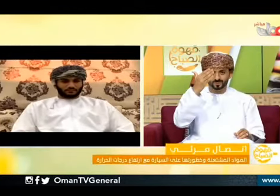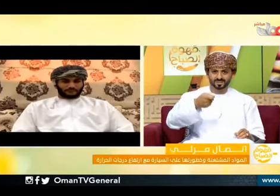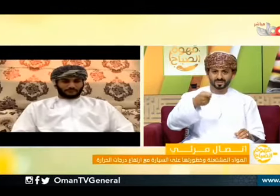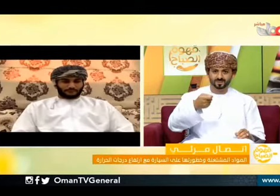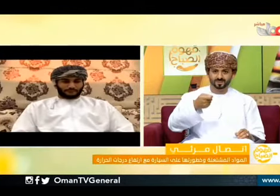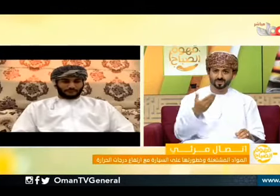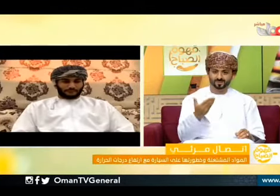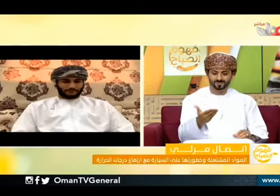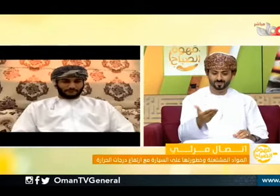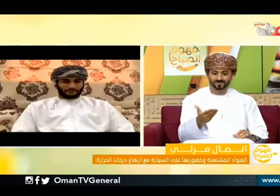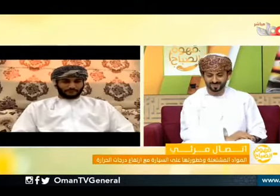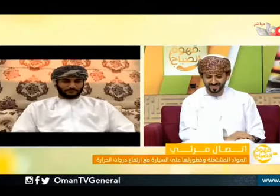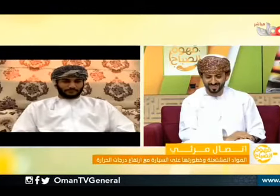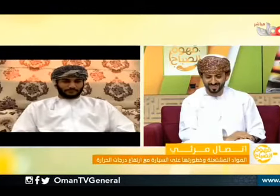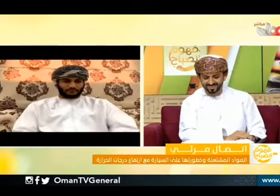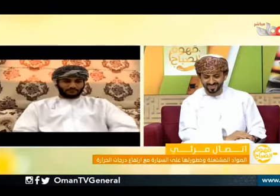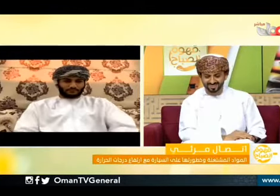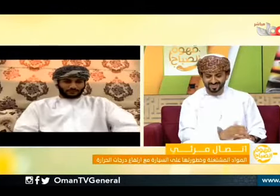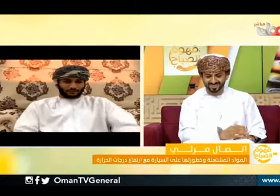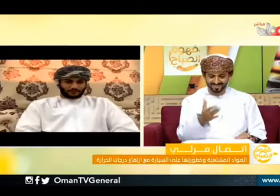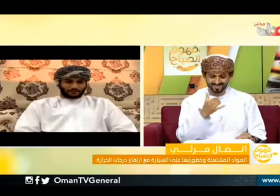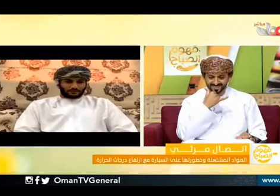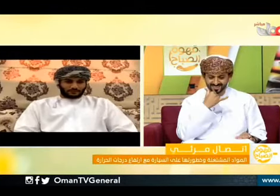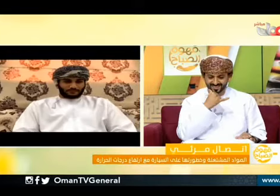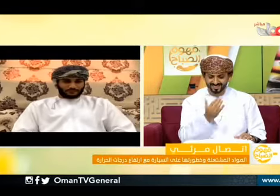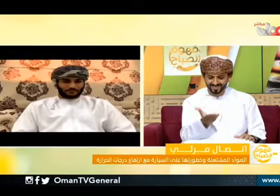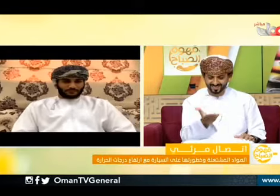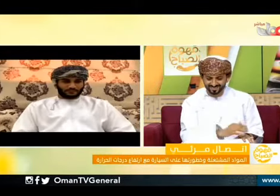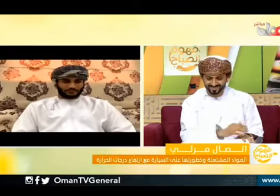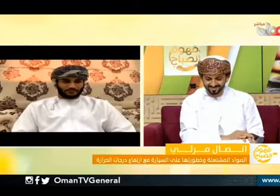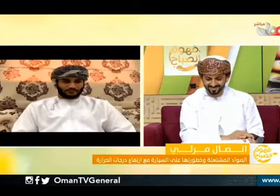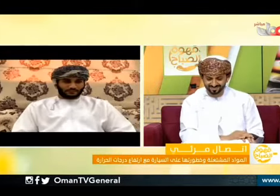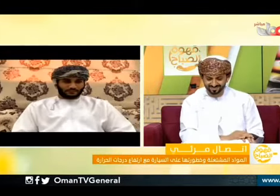ضيفنا نسلم عليه. خالد صباح الخير.